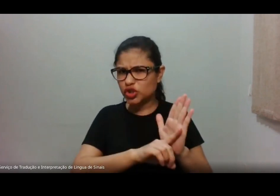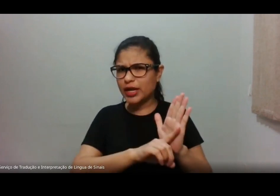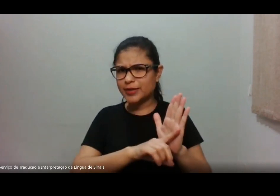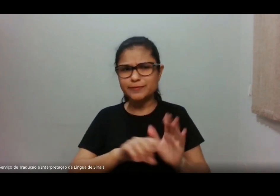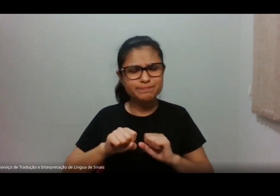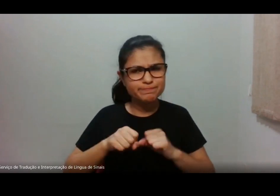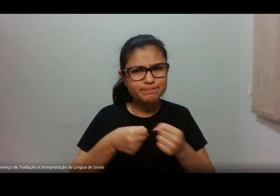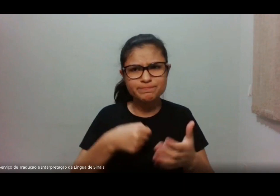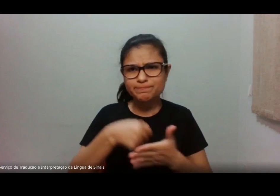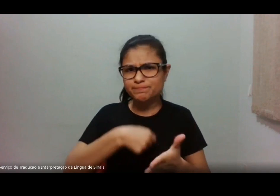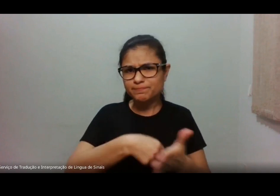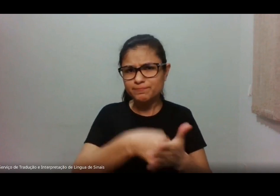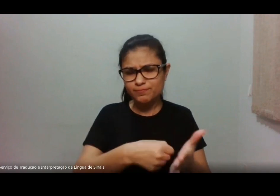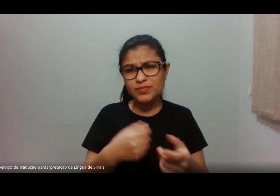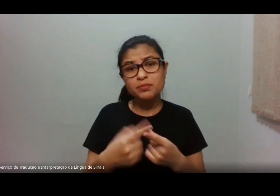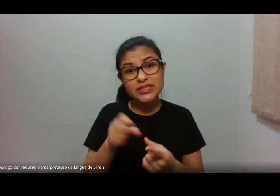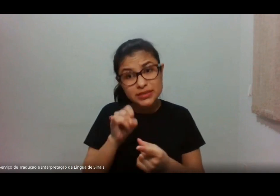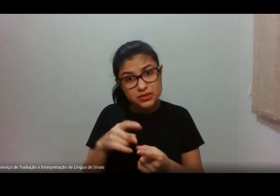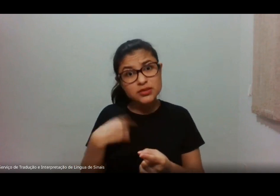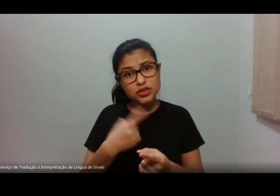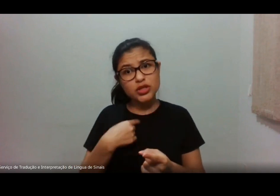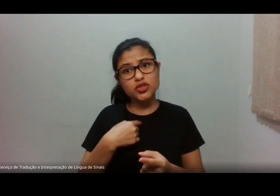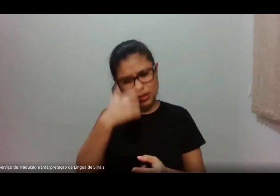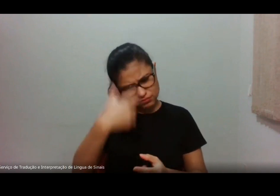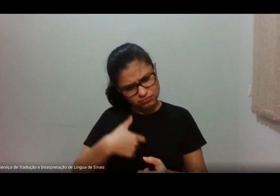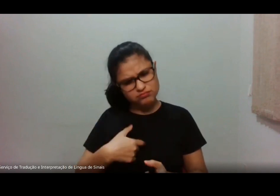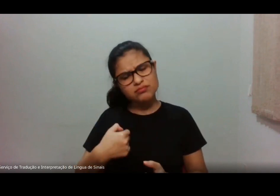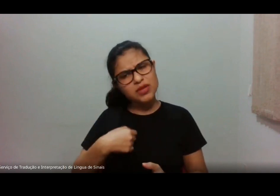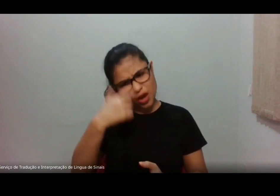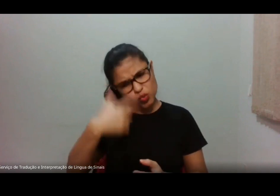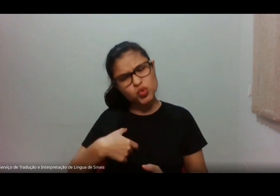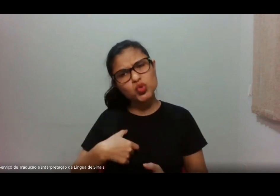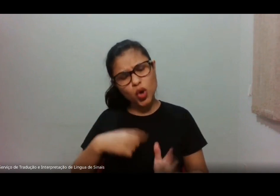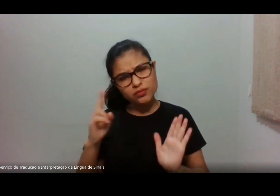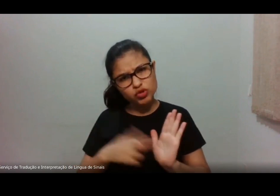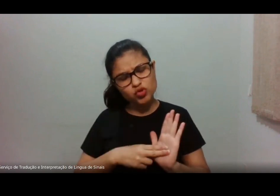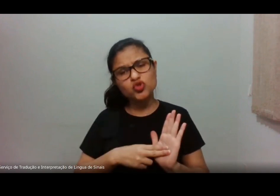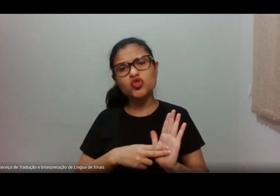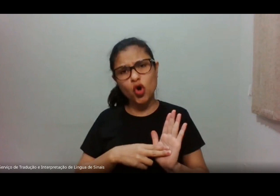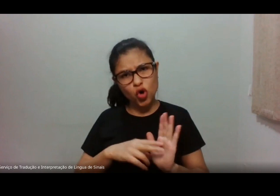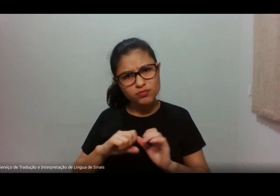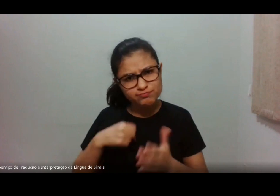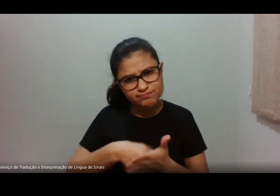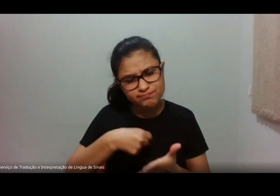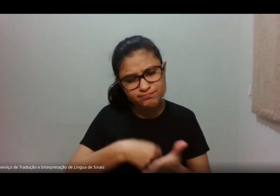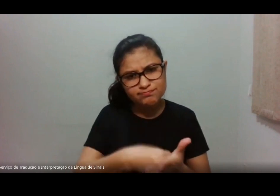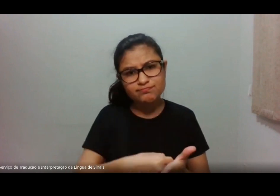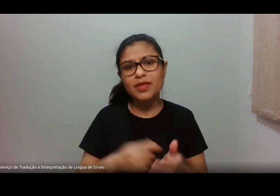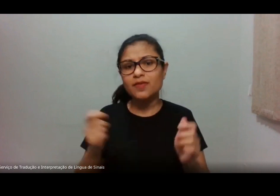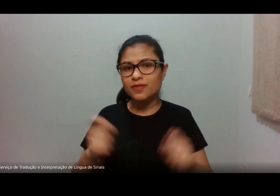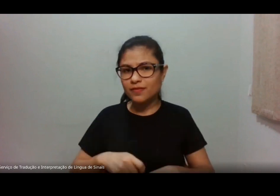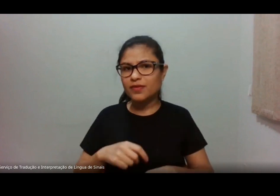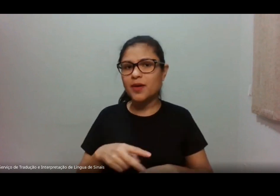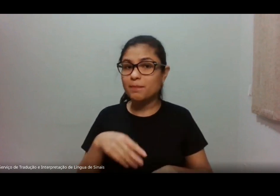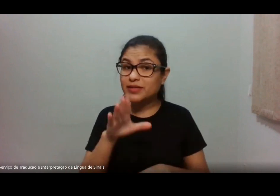assumindo o nosso papel de ativistas, né, eu acho que nós podemos exercer a resistência